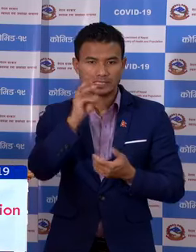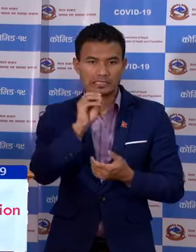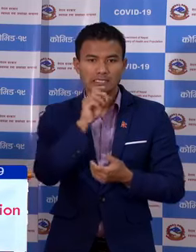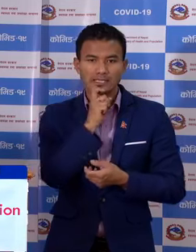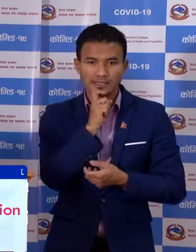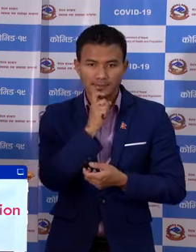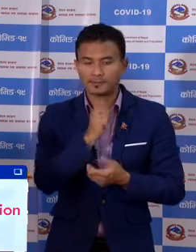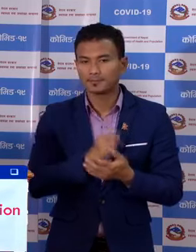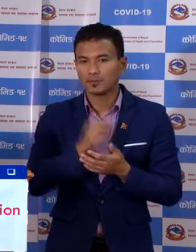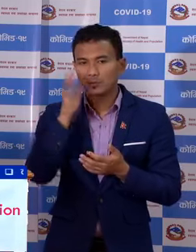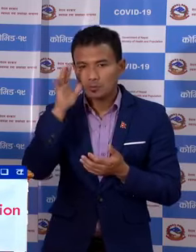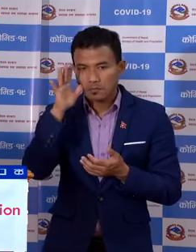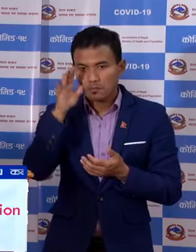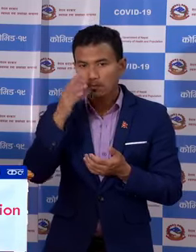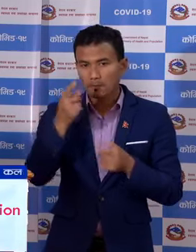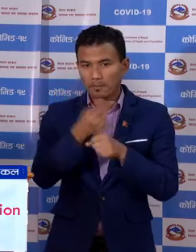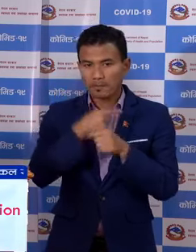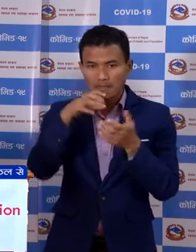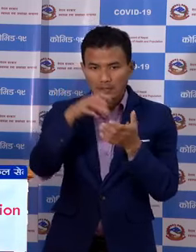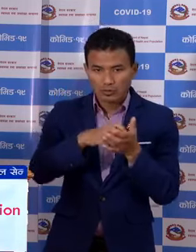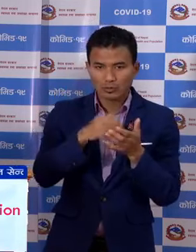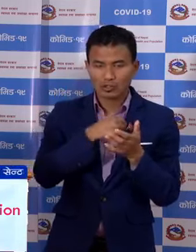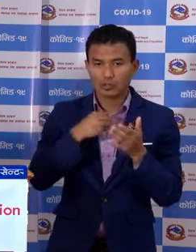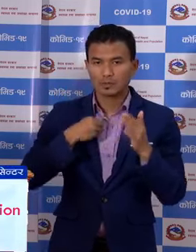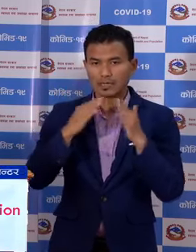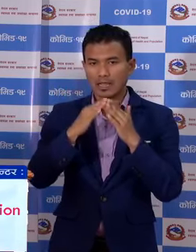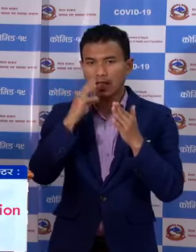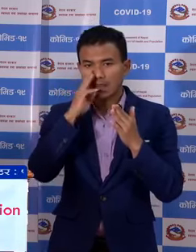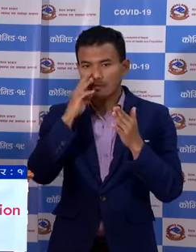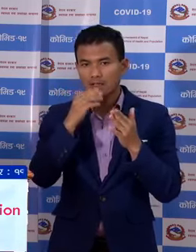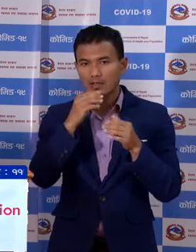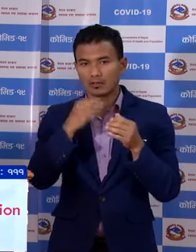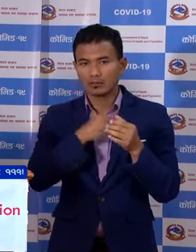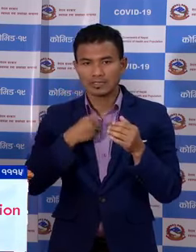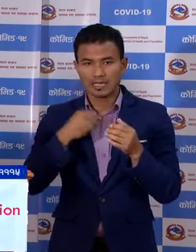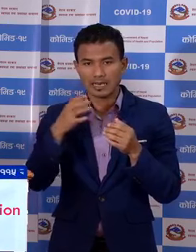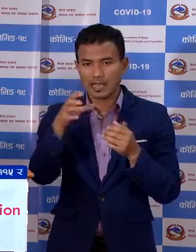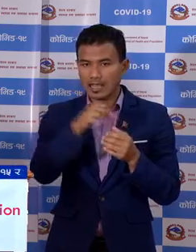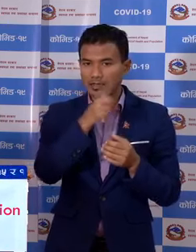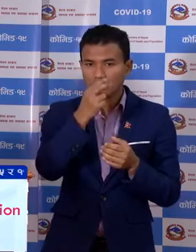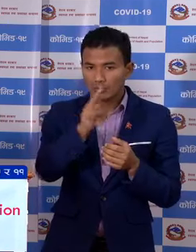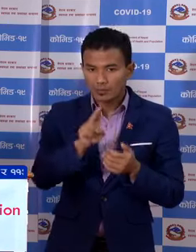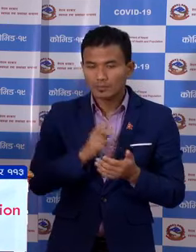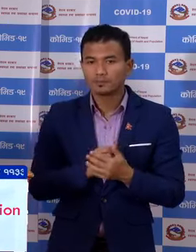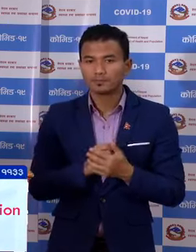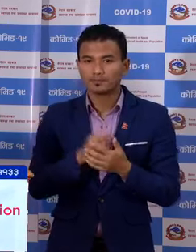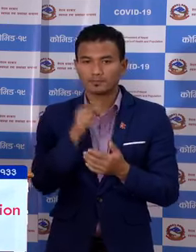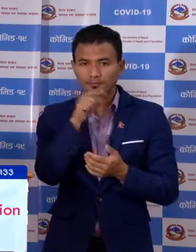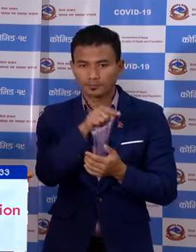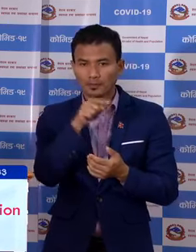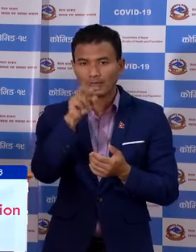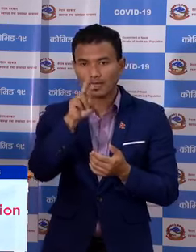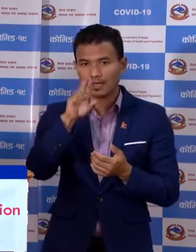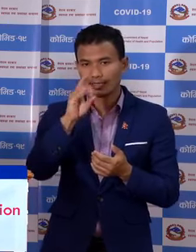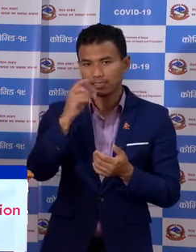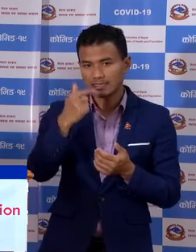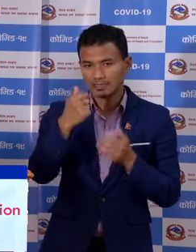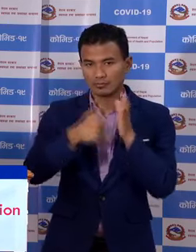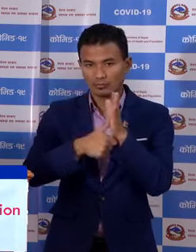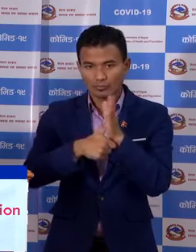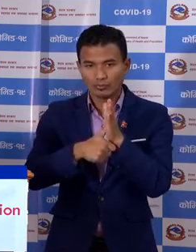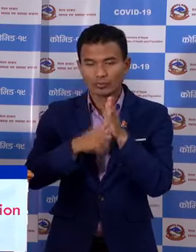गते शुक्रबार वीरगन्ज हेल्थ केयर अस्पतालमा उपचारको लागि ल्याइएको थियो। निजको आरडिटी